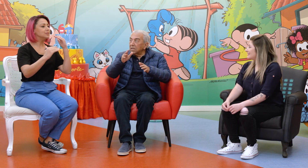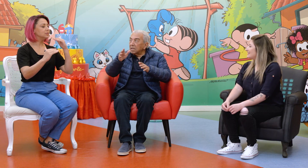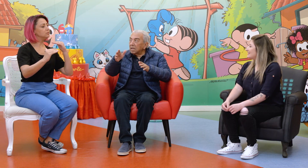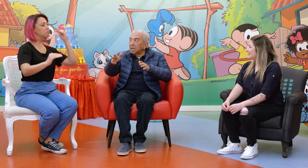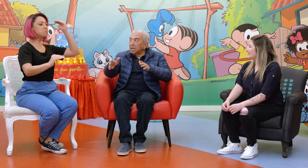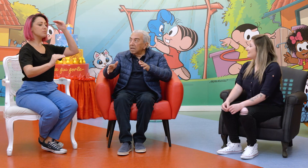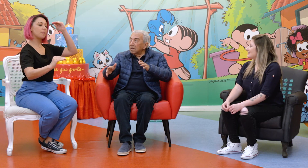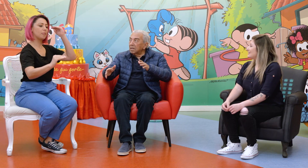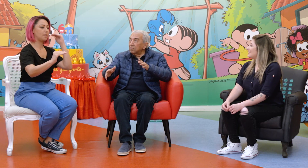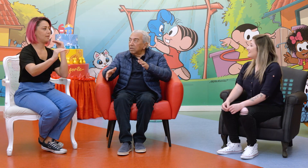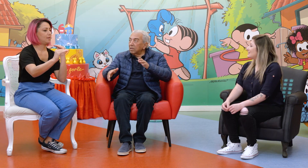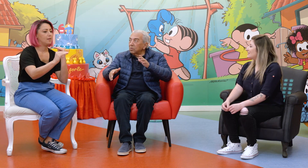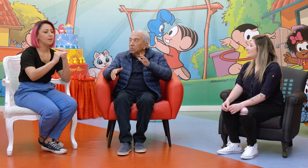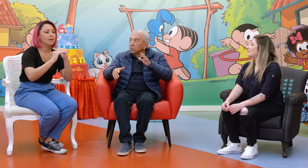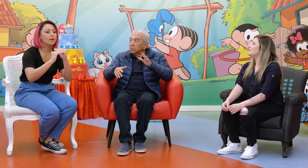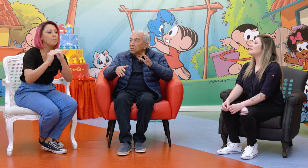histórias,